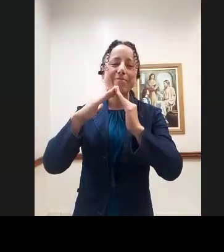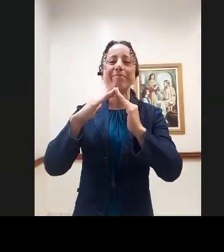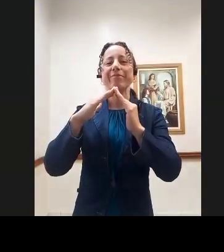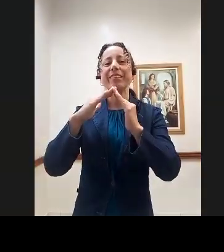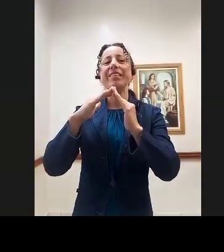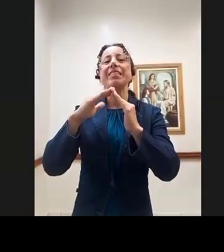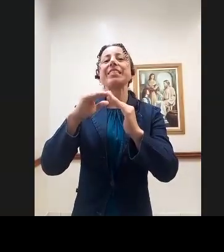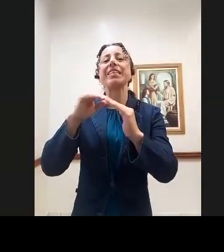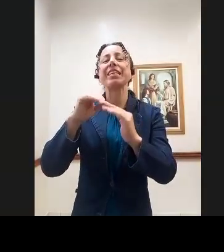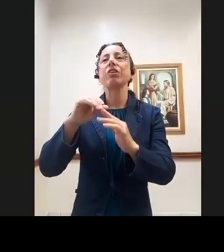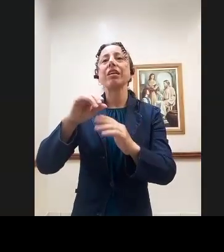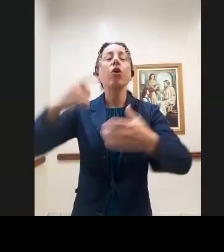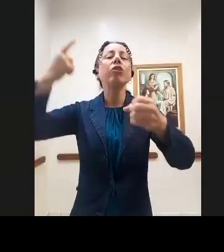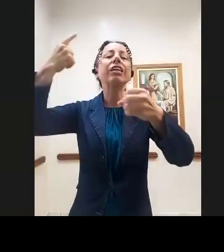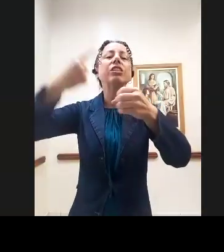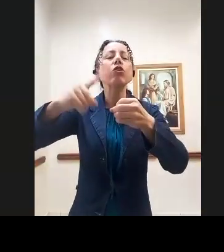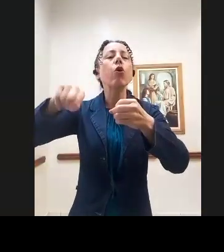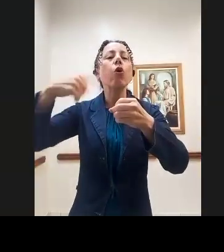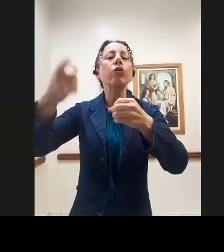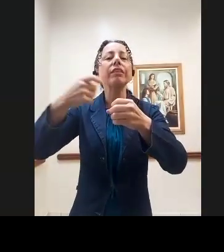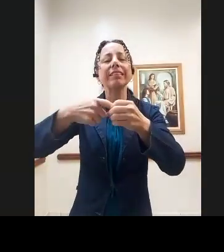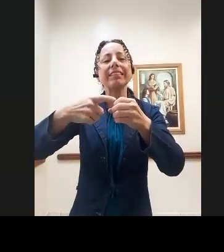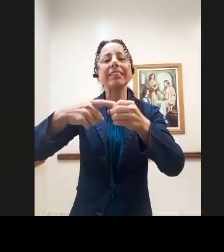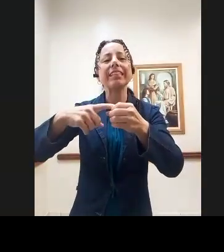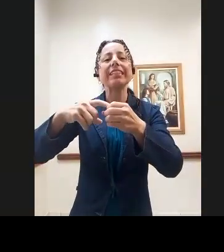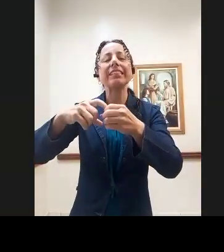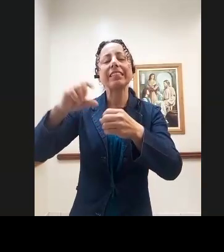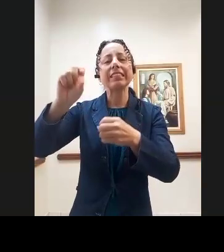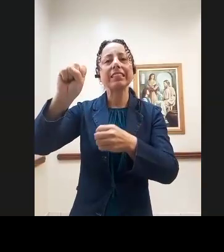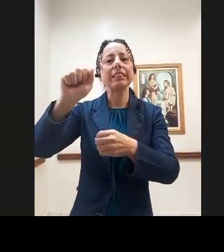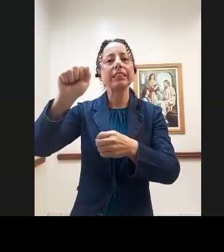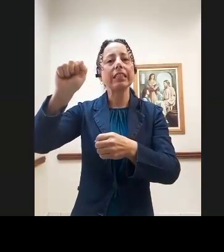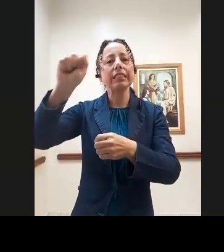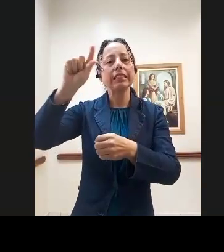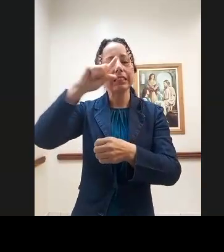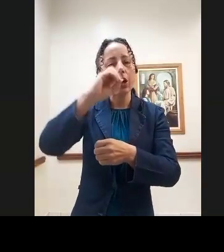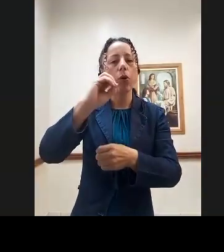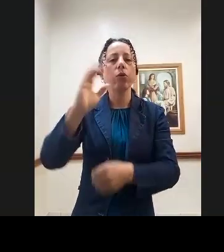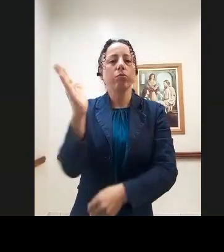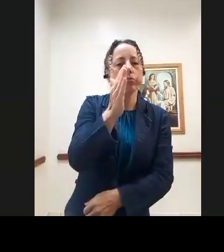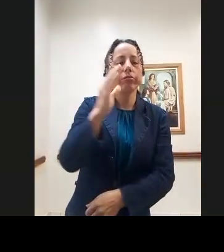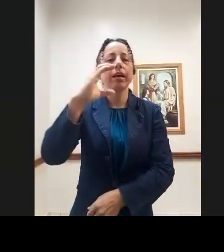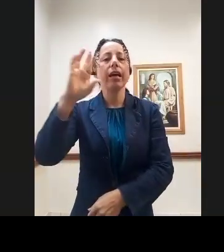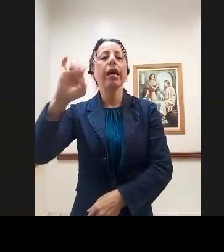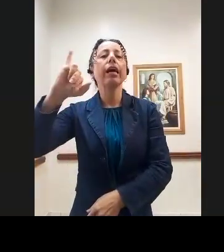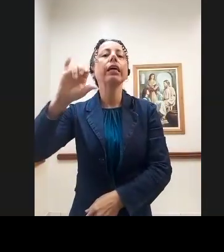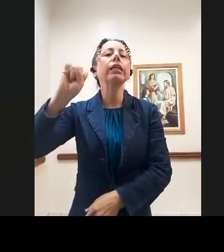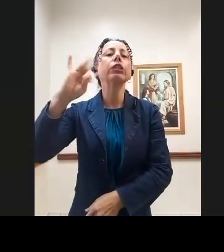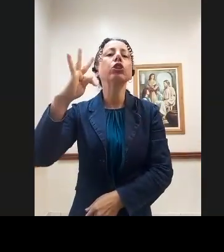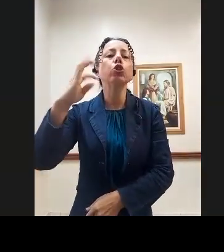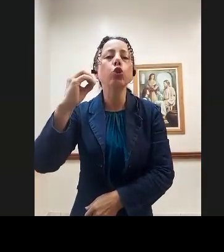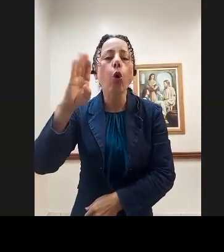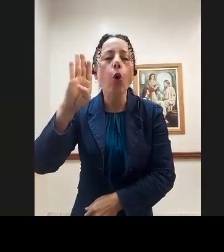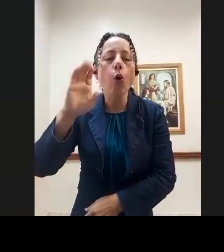cidade de São Cristóvão. Para mim é um privilégio enorme poder prestar o meu testemunho, porque eu trabalho